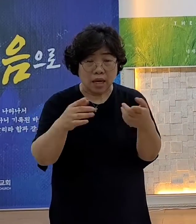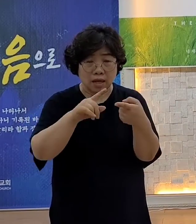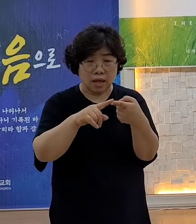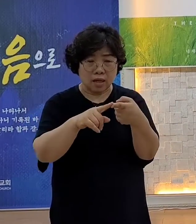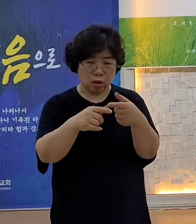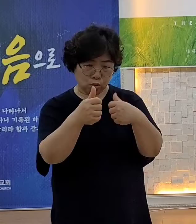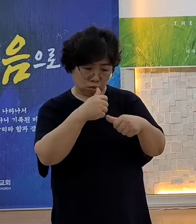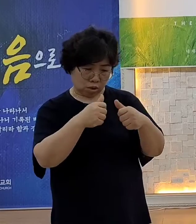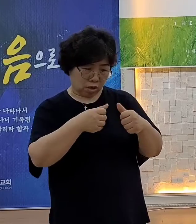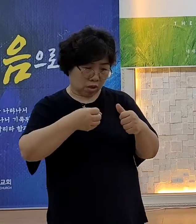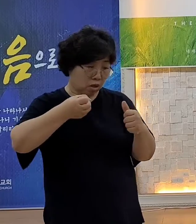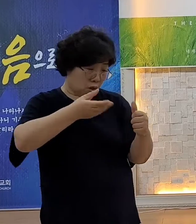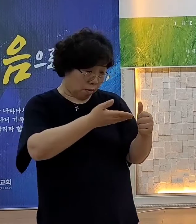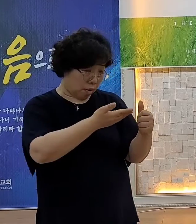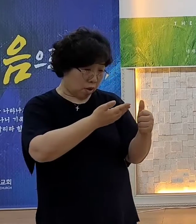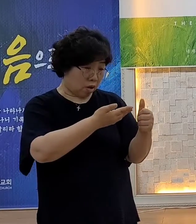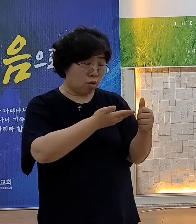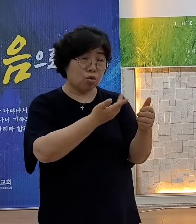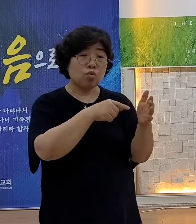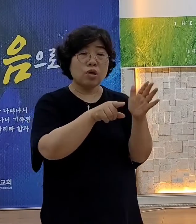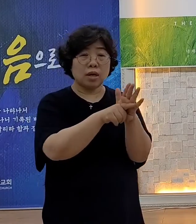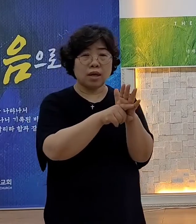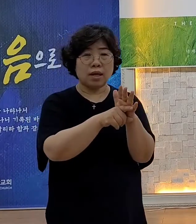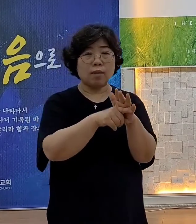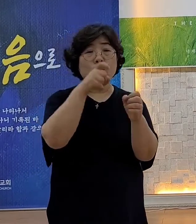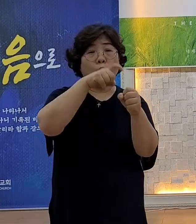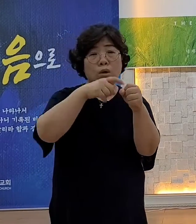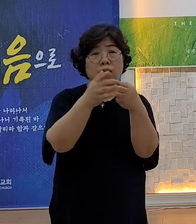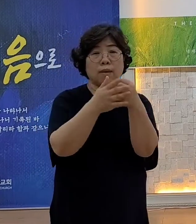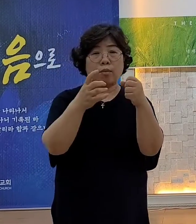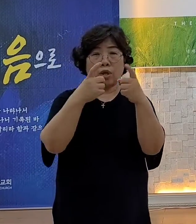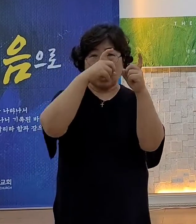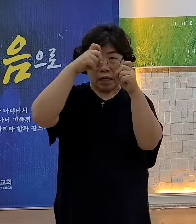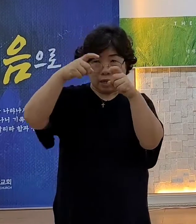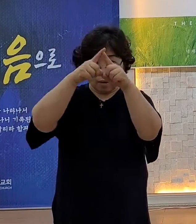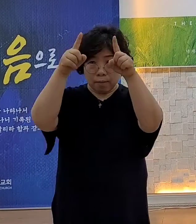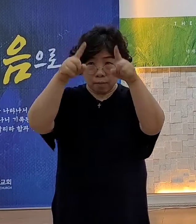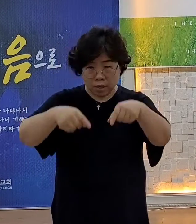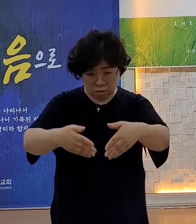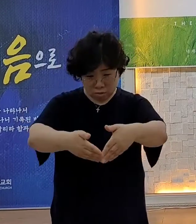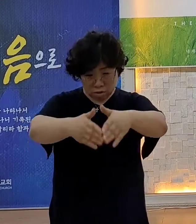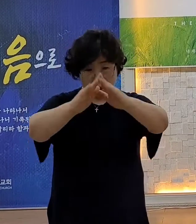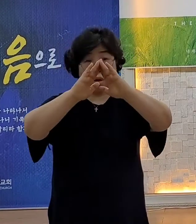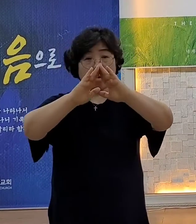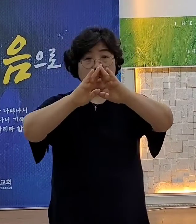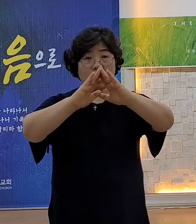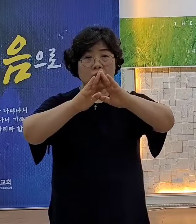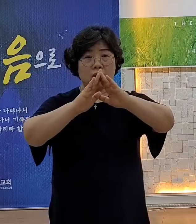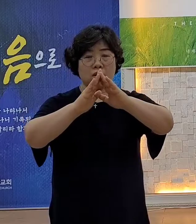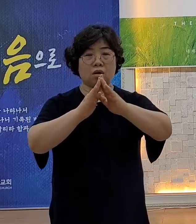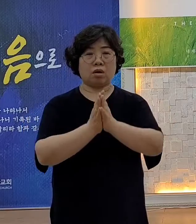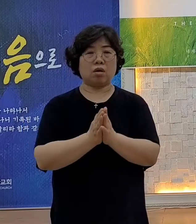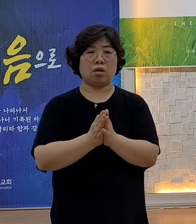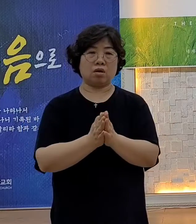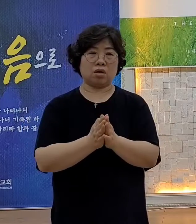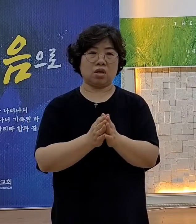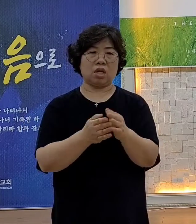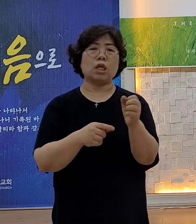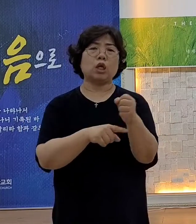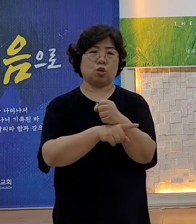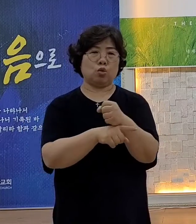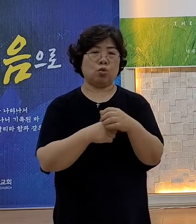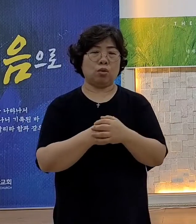기념하기 위하여 이 12도를 세워놨어. 이렇게 말하라고. 이 하나님의 역사와 기적을 기억하라고